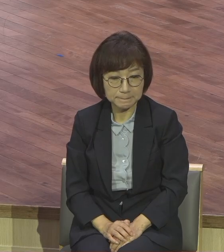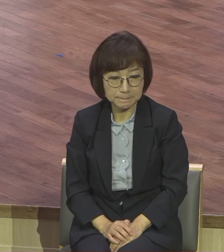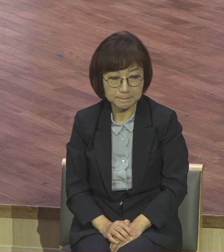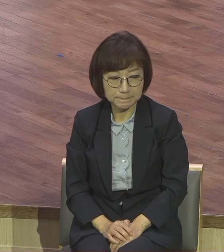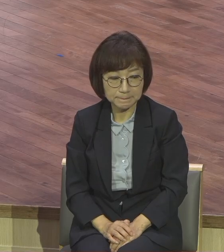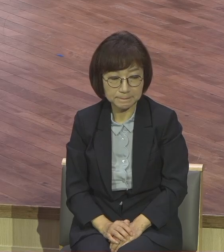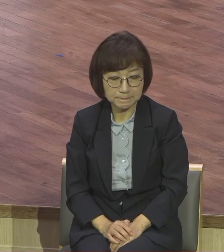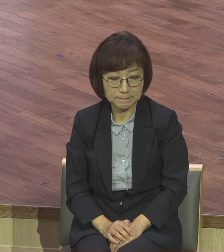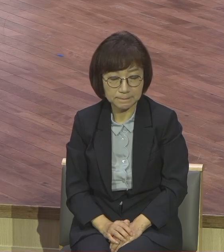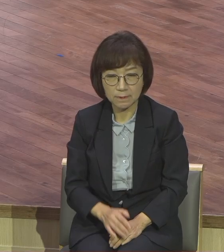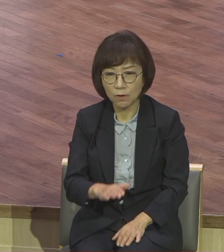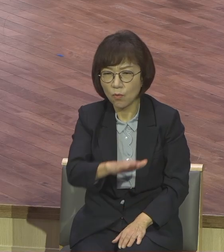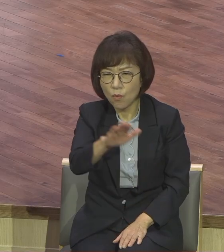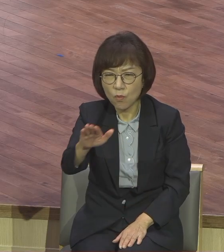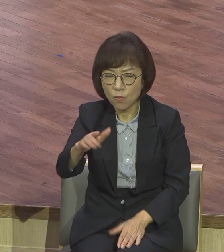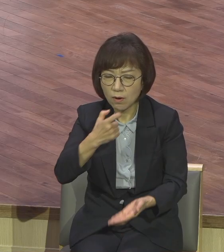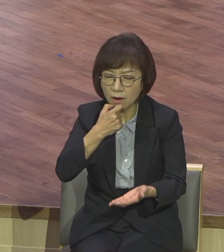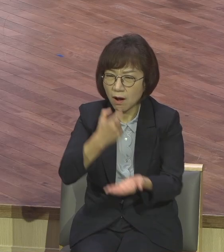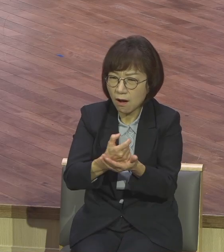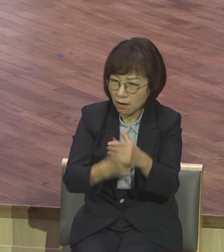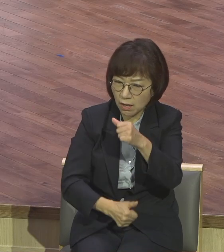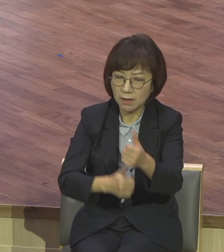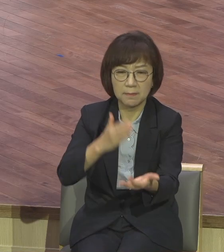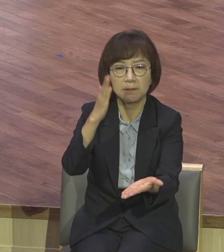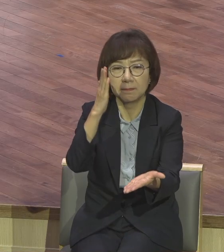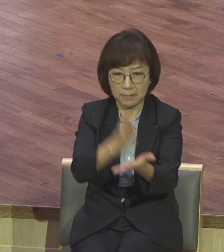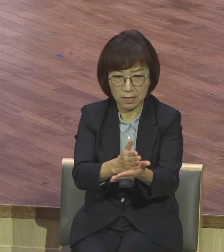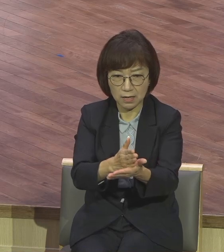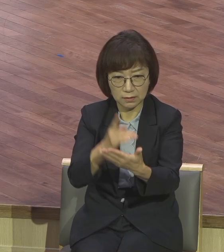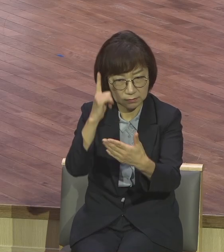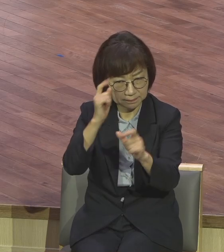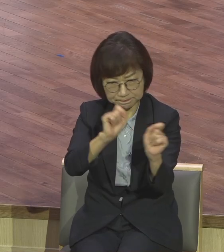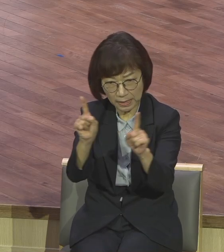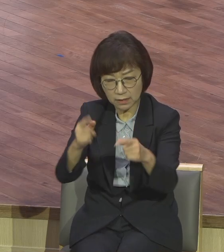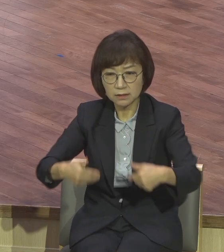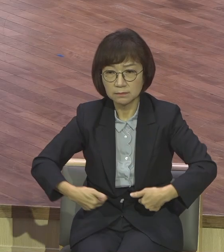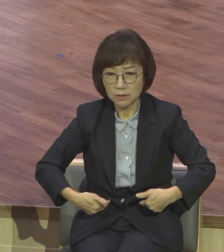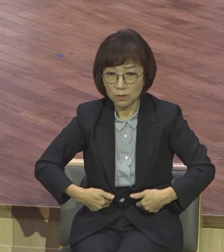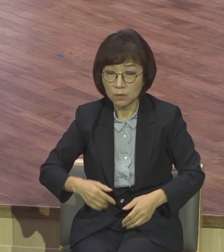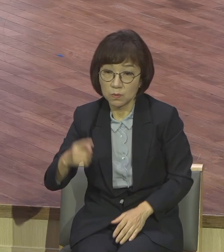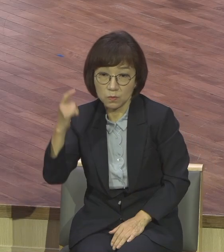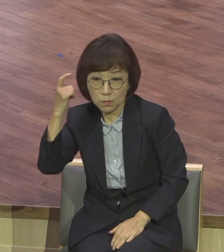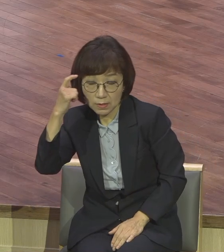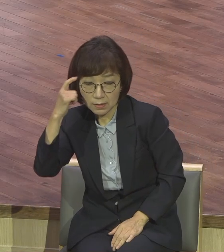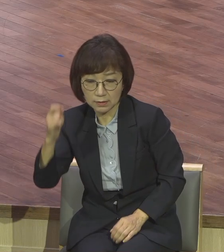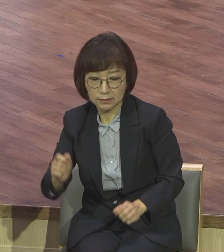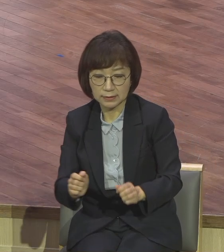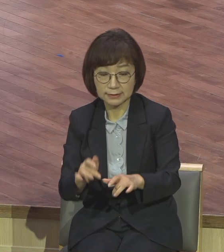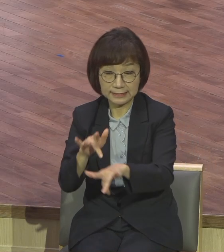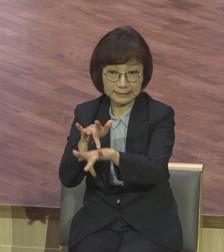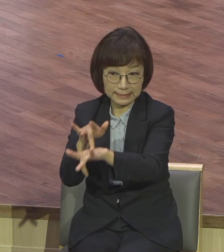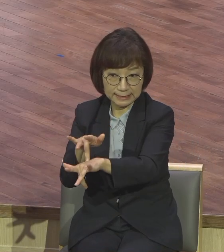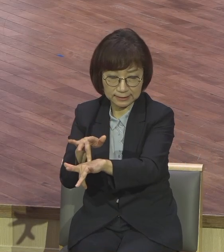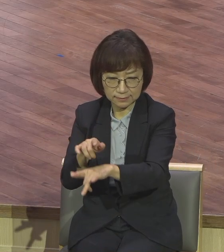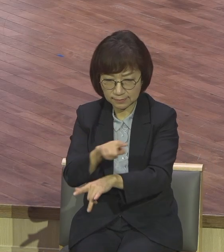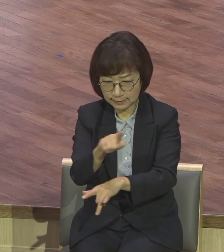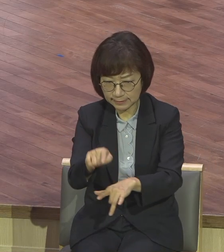자, 우리가 속지 말아야 될 것은요, 사단은 어떻게 했으든지 인본주의 체질로 만들려고